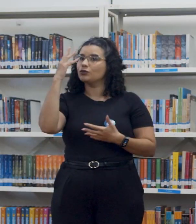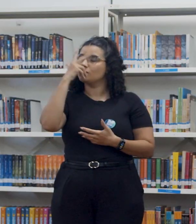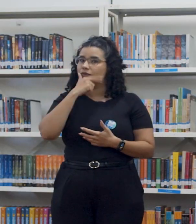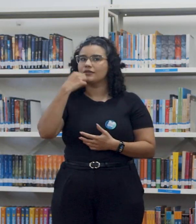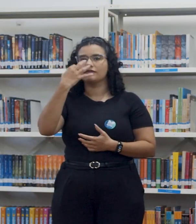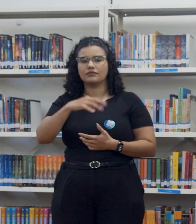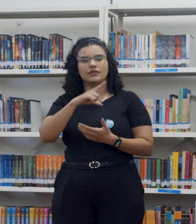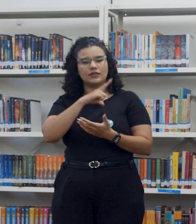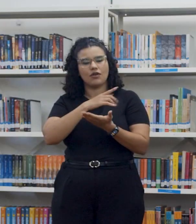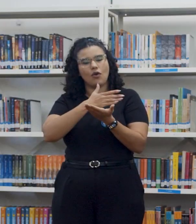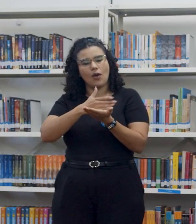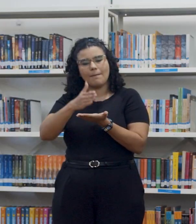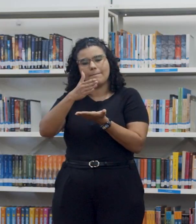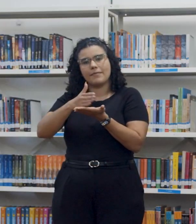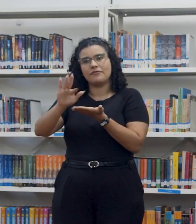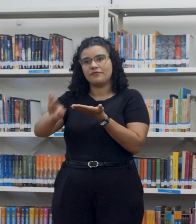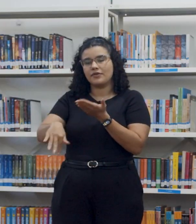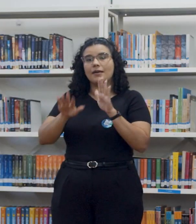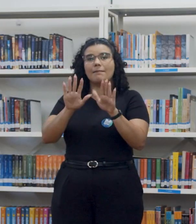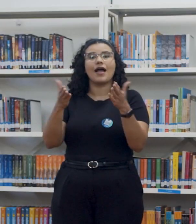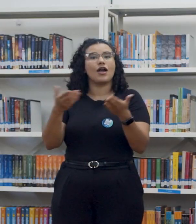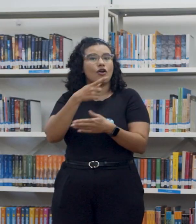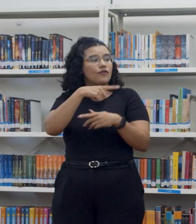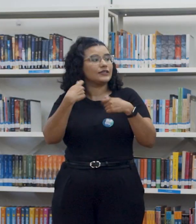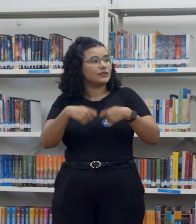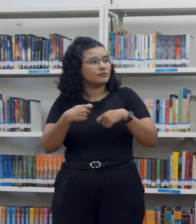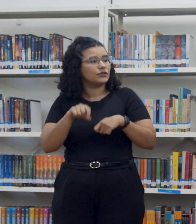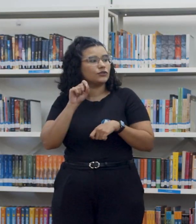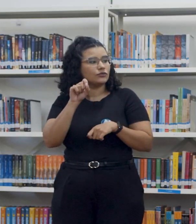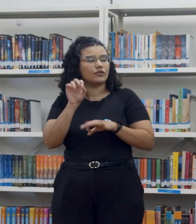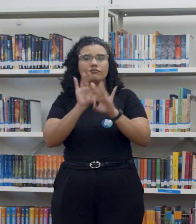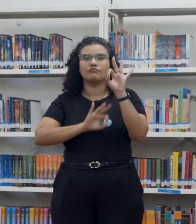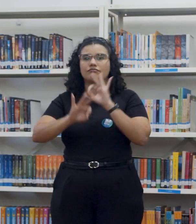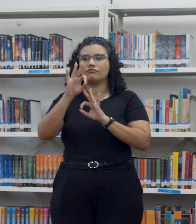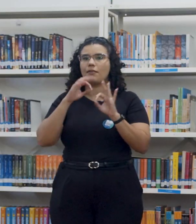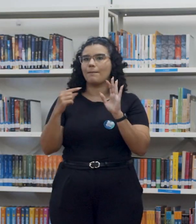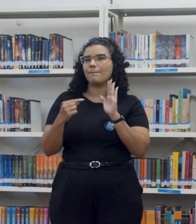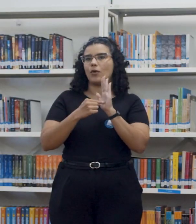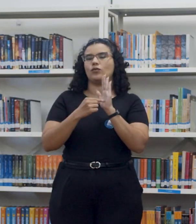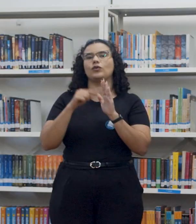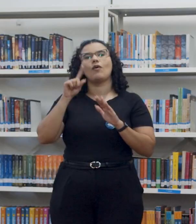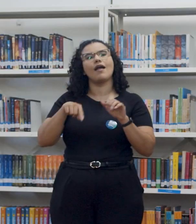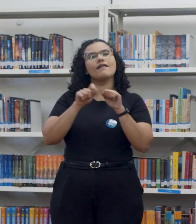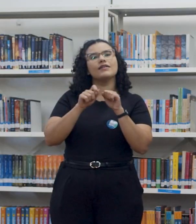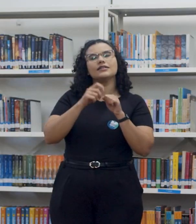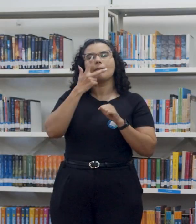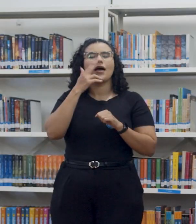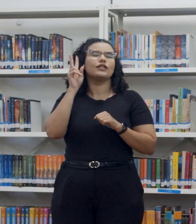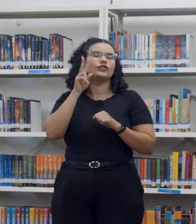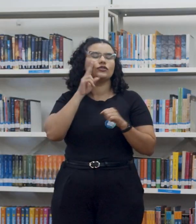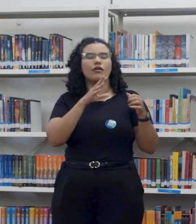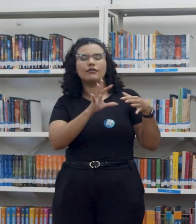certa, tem começo, meio e fim. O que você precisa agora é pontuar. Fazer a melodia acontecer.